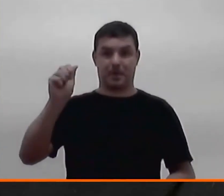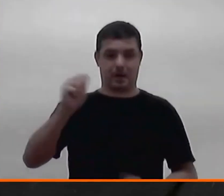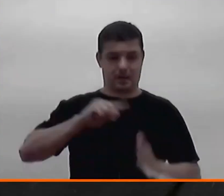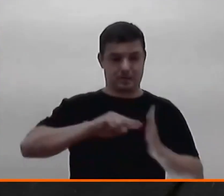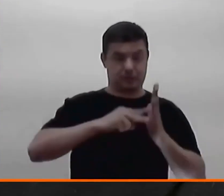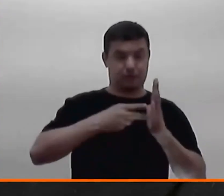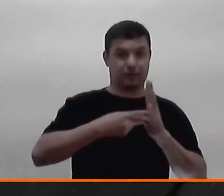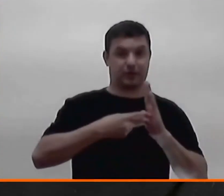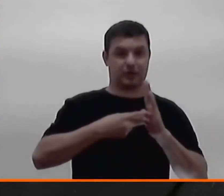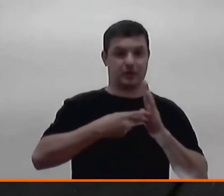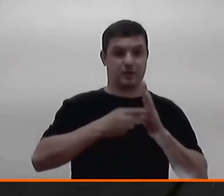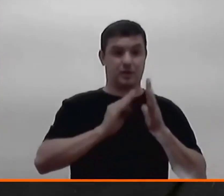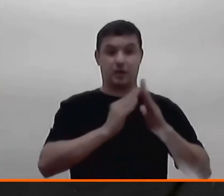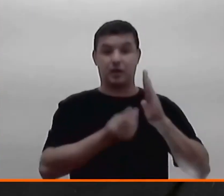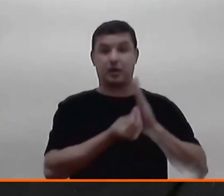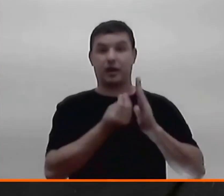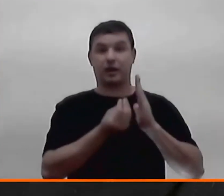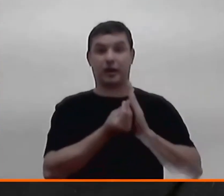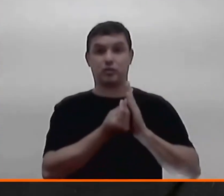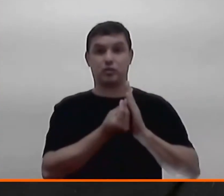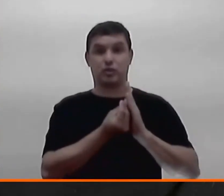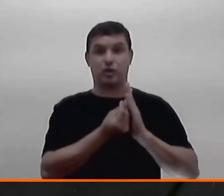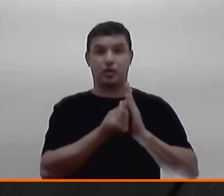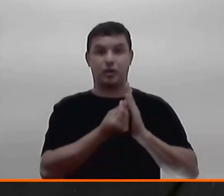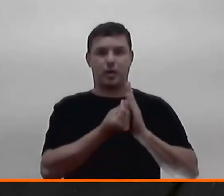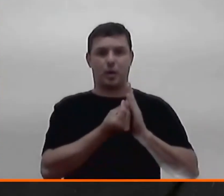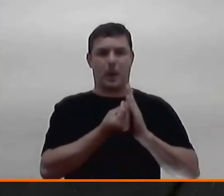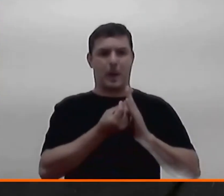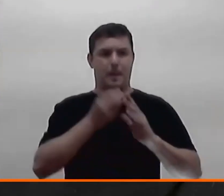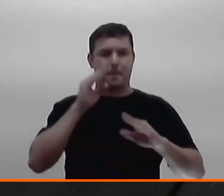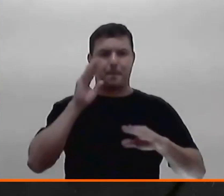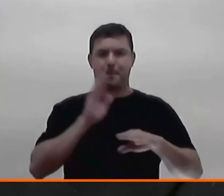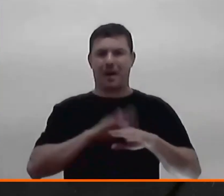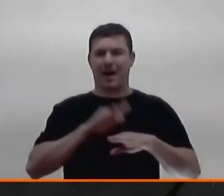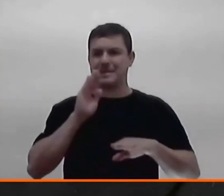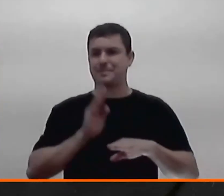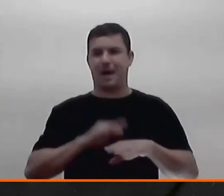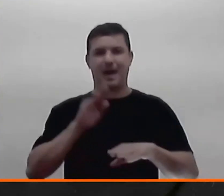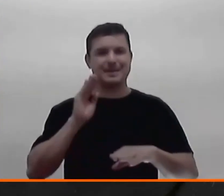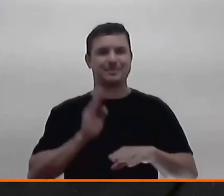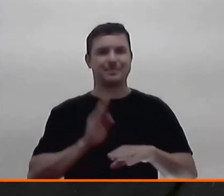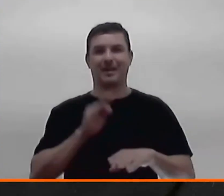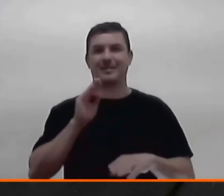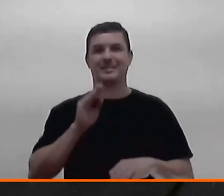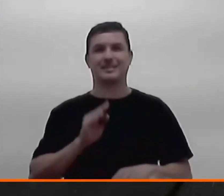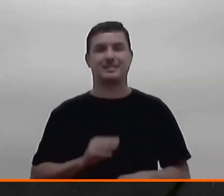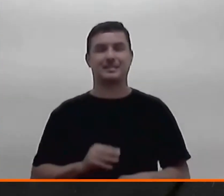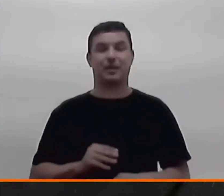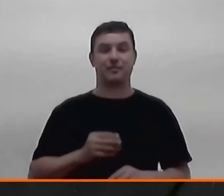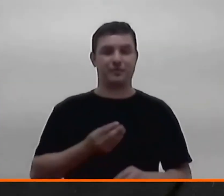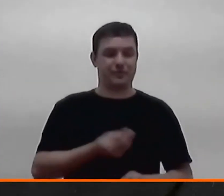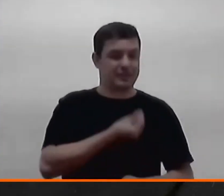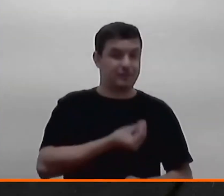reproduz. A igreja é uma igreja que se multiplica. Amém?